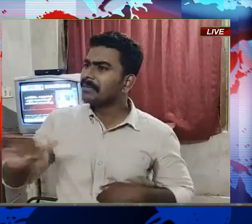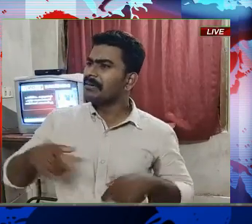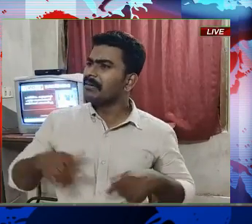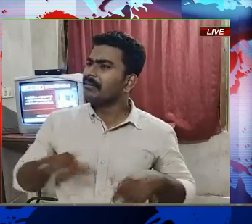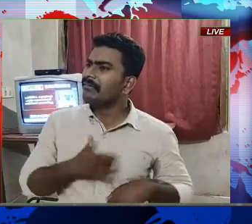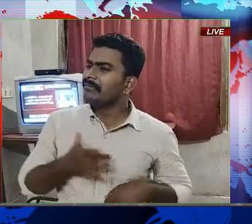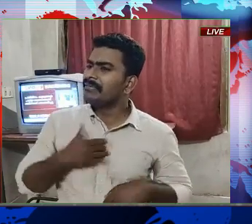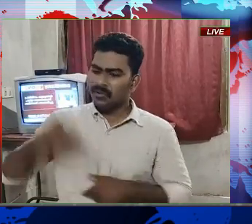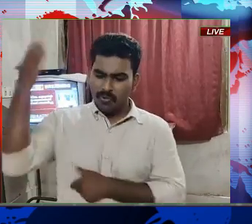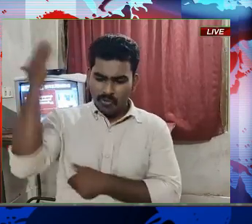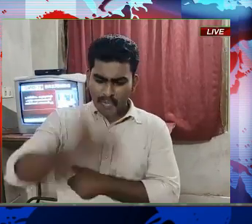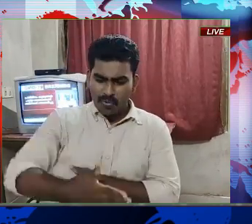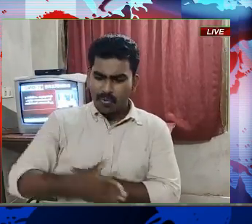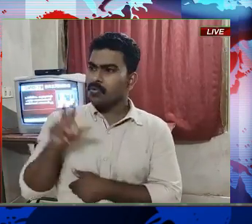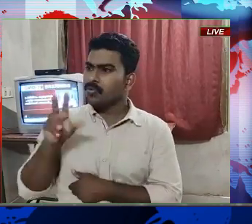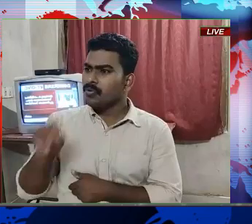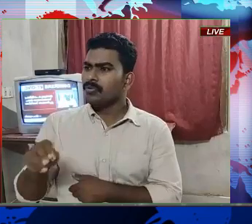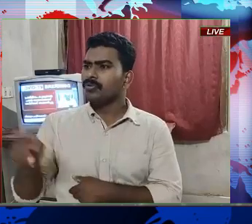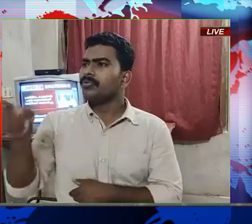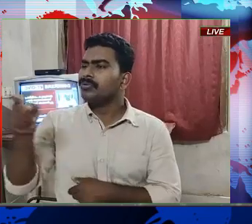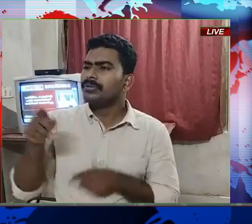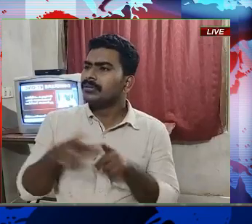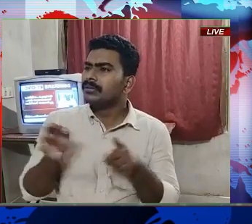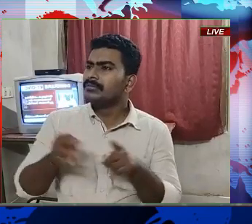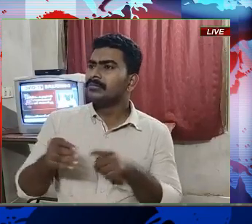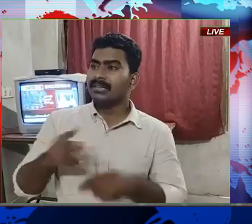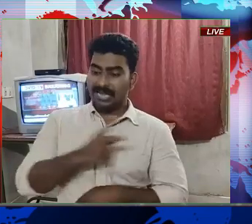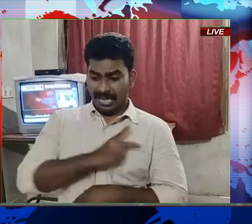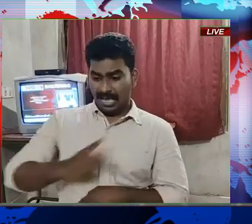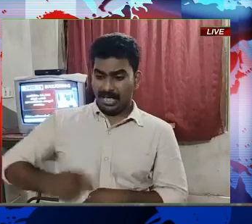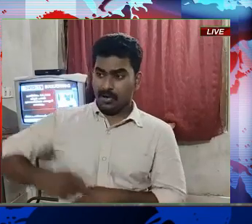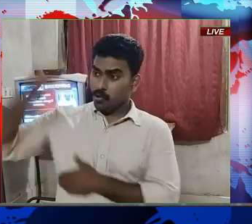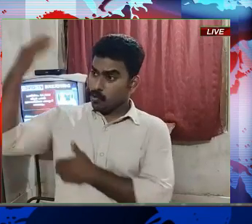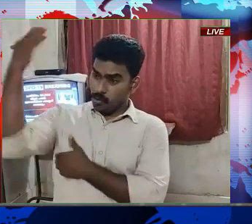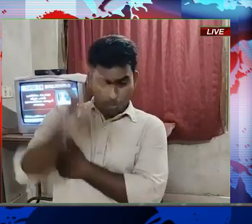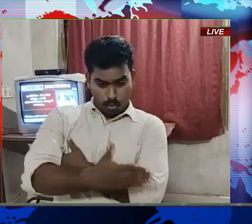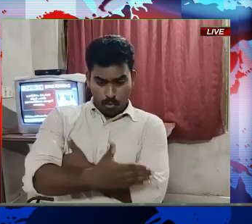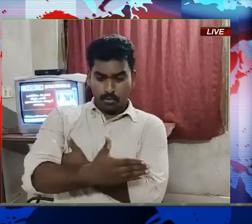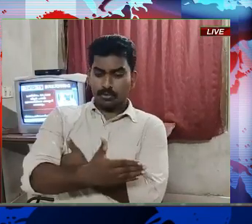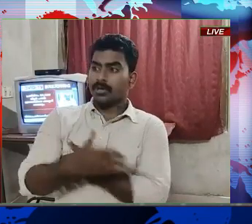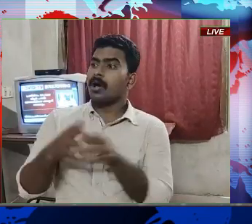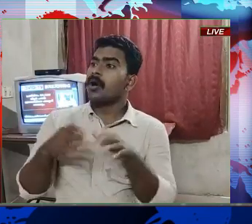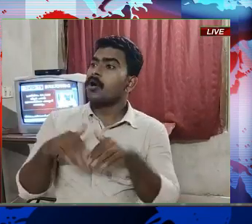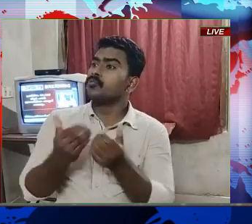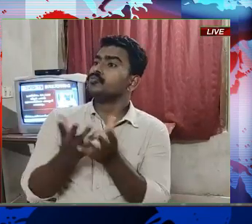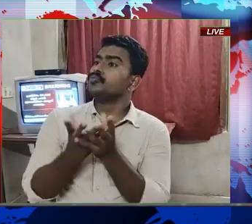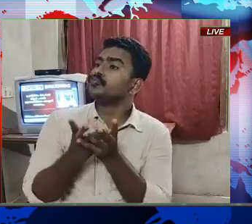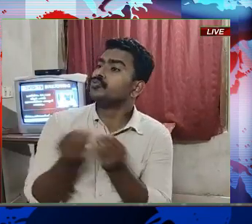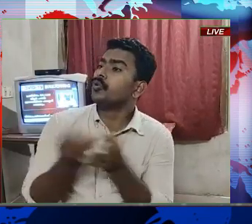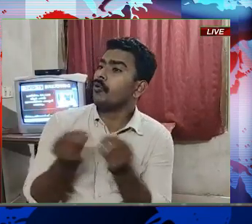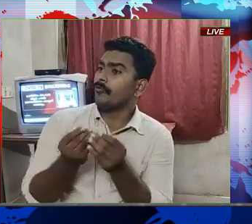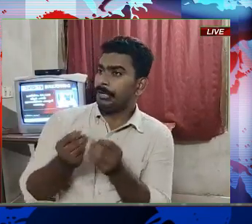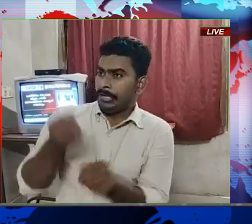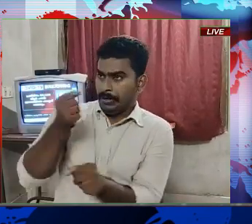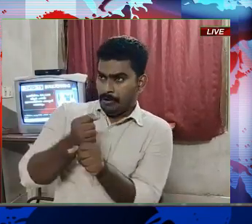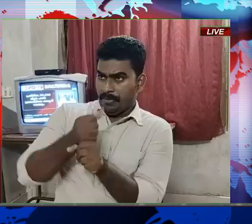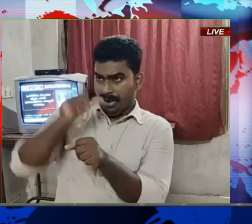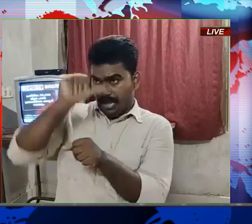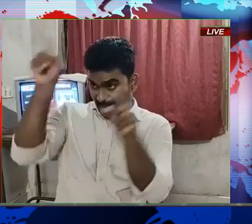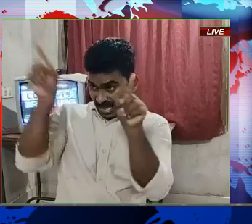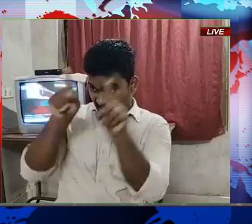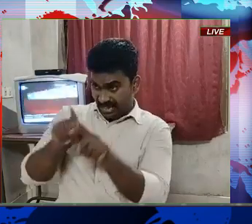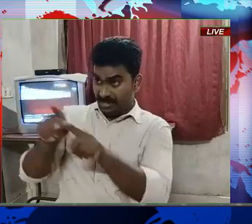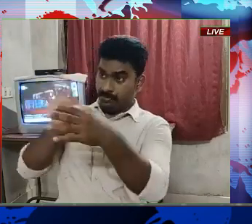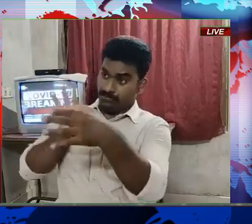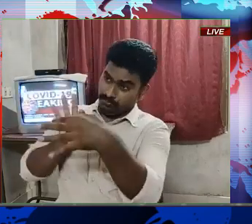പൊതുവായൊരു അഭ്യർത്ഥനയാണ് പുറപ്പെടുവിച്ചിട്ടുള്ളത്. സർക്കാർ ഇപ്പോൾ അതുമായി ബന്ധപ്പെട്ട് ഒരു ഉത്തരവും പുറപ്പെടുവിച്ചിട്ടില്ല. എന്തടിസ്ഥാനത്തിലാണ് അവർ കോടതിയിൽ പോയി